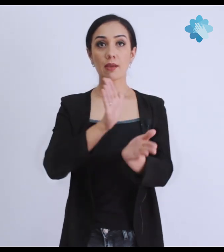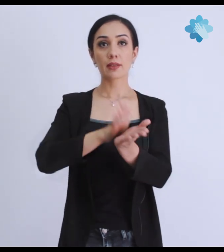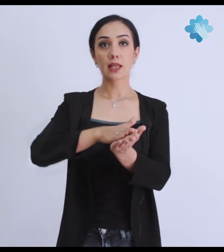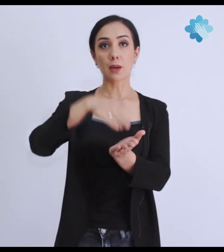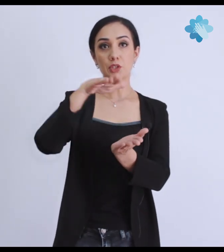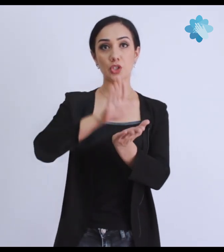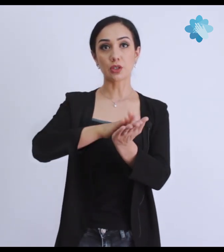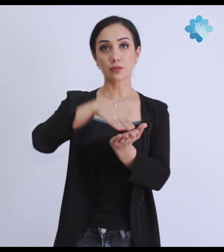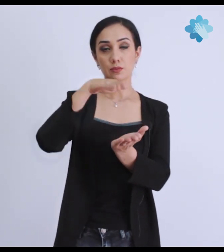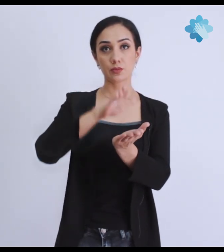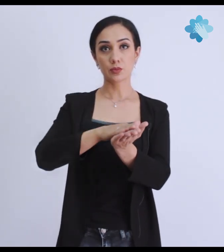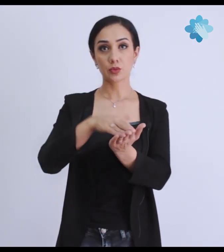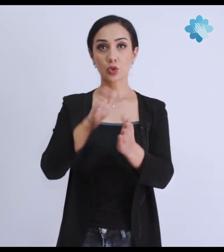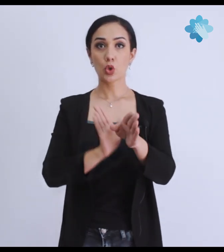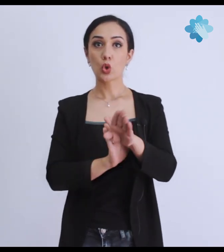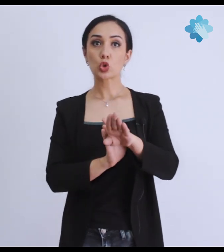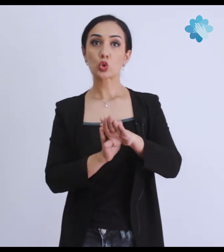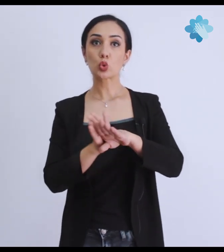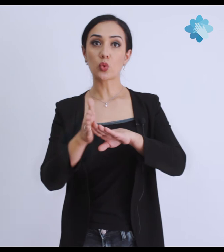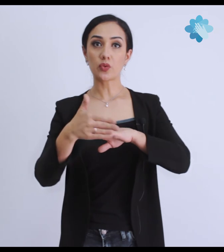тапочки туфли